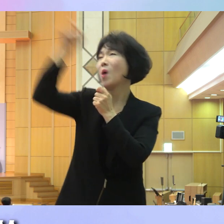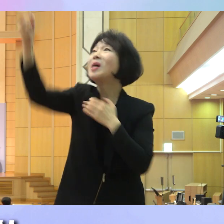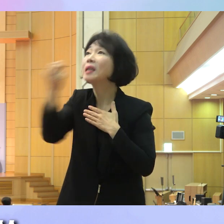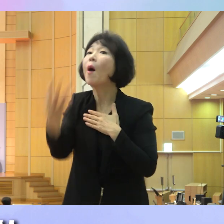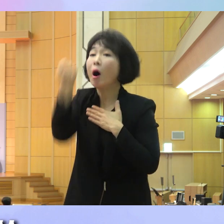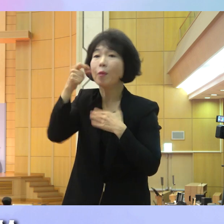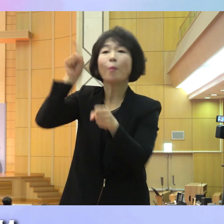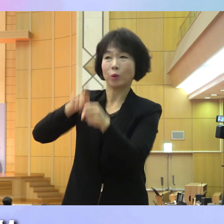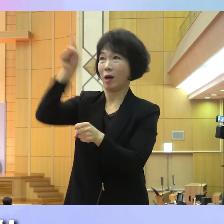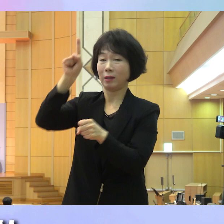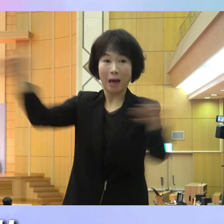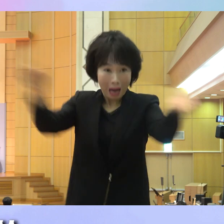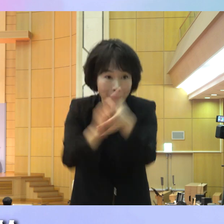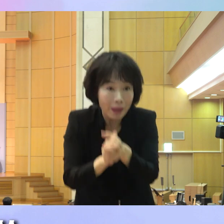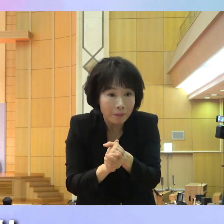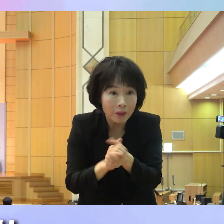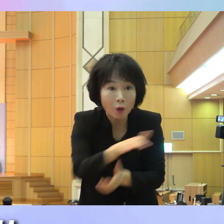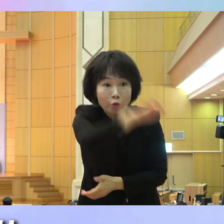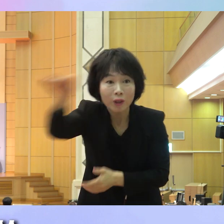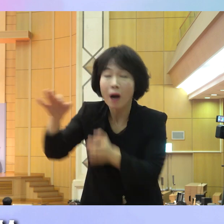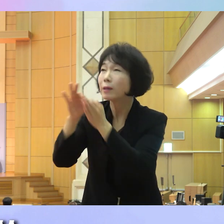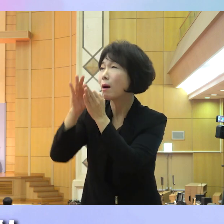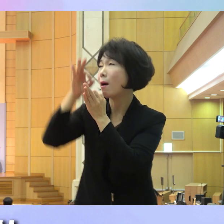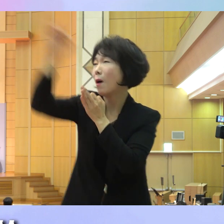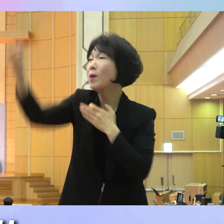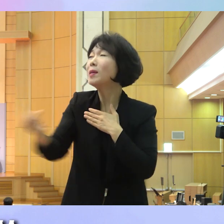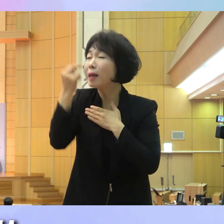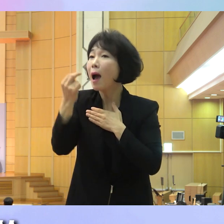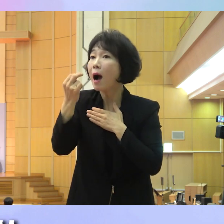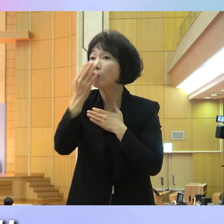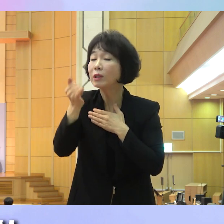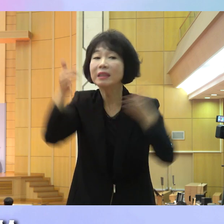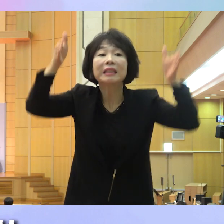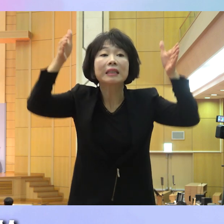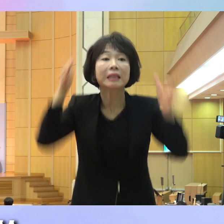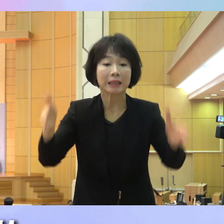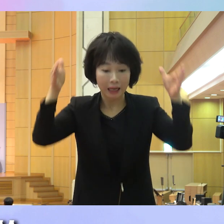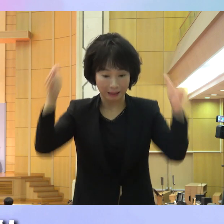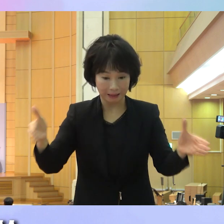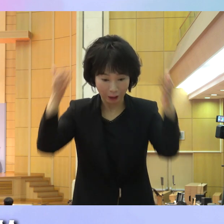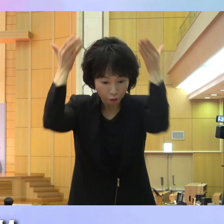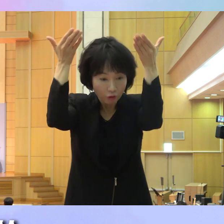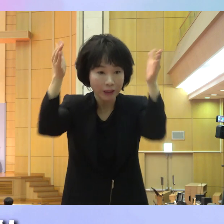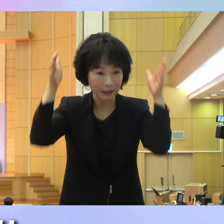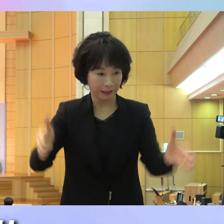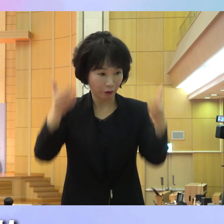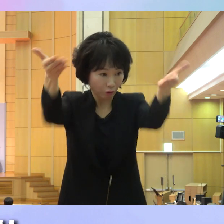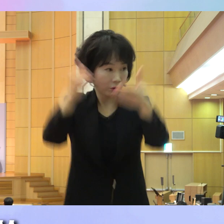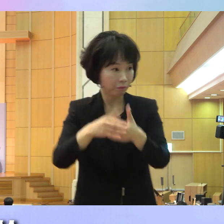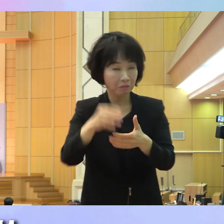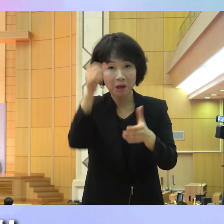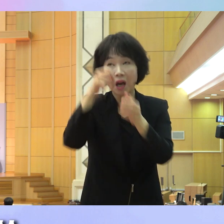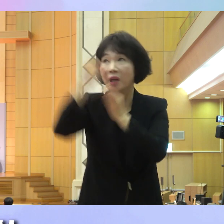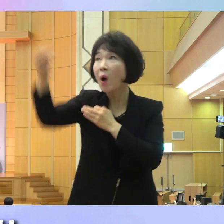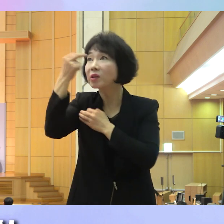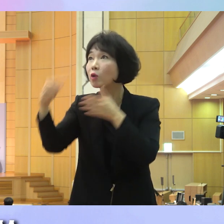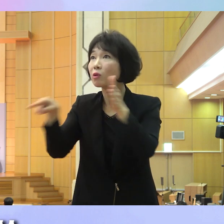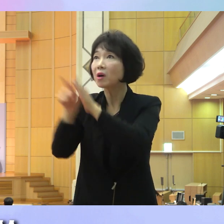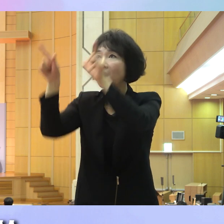있도록 영생할 수 있는 그런 기간을 준 건데, 영생을 위해서 살지